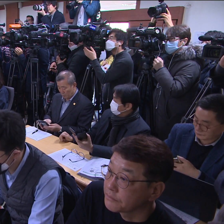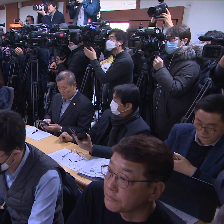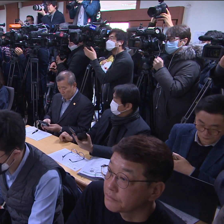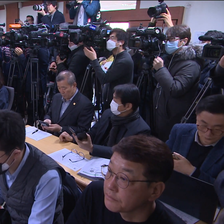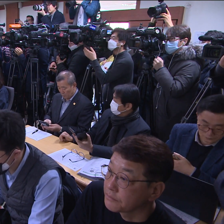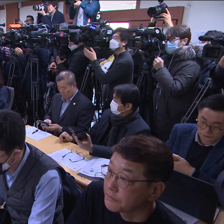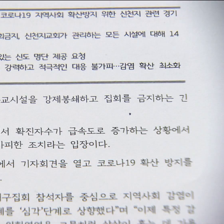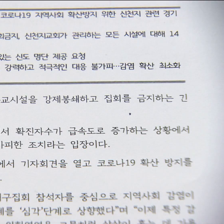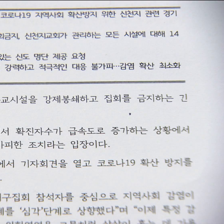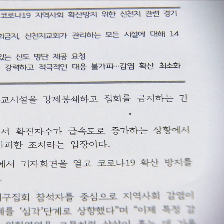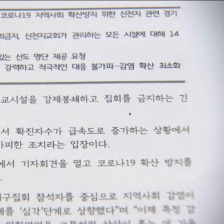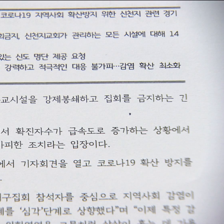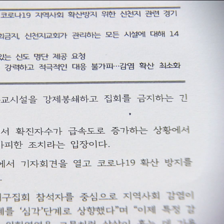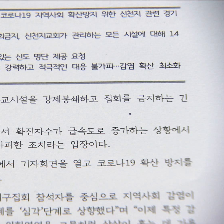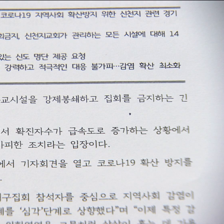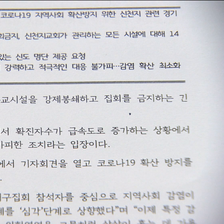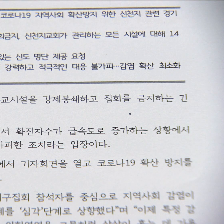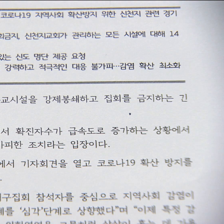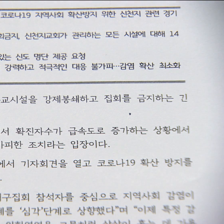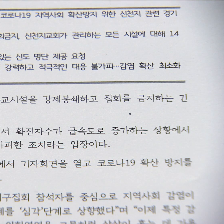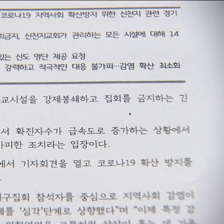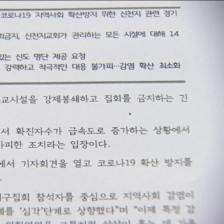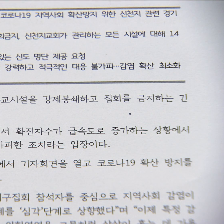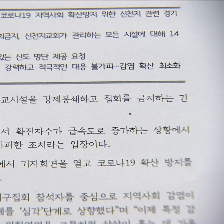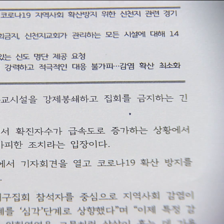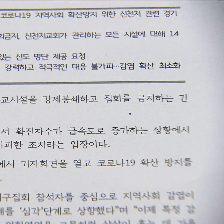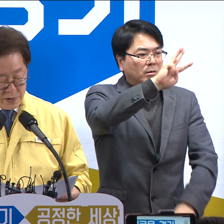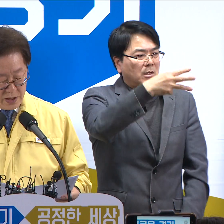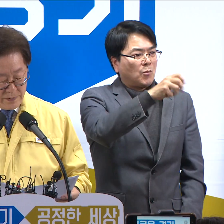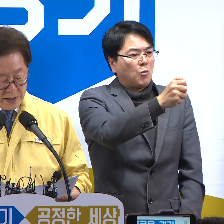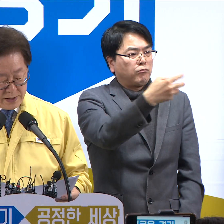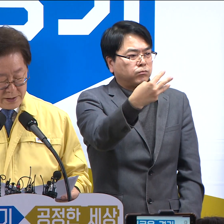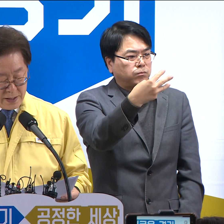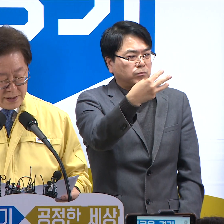곳 정도는 추가 확인이 필요한 것으로 보고 있습니다.